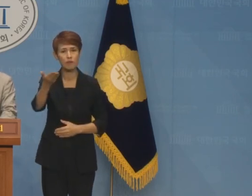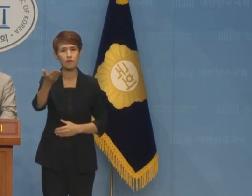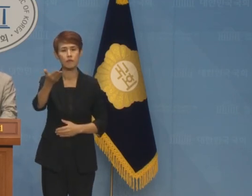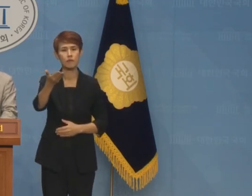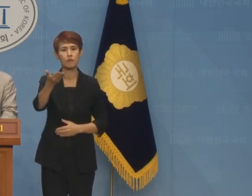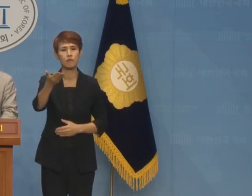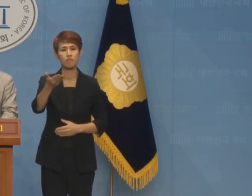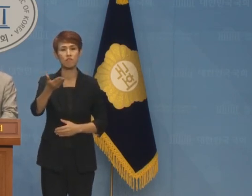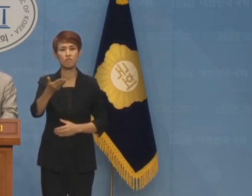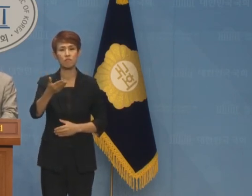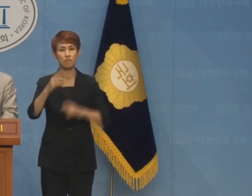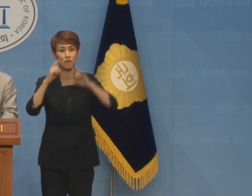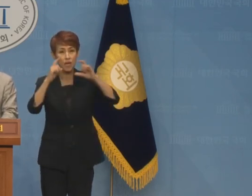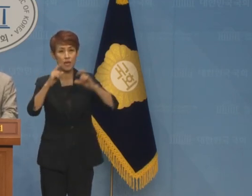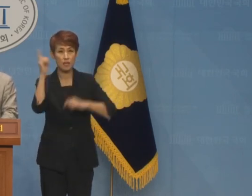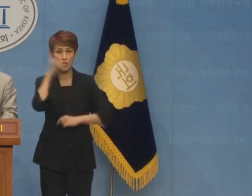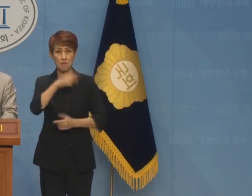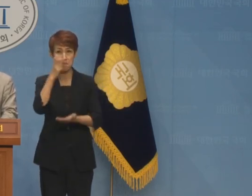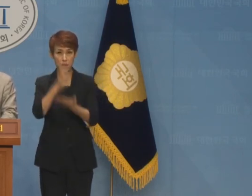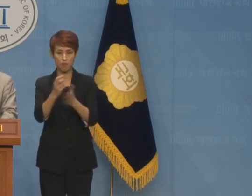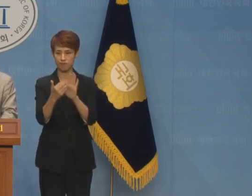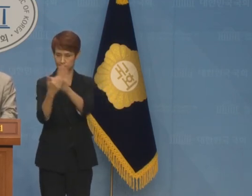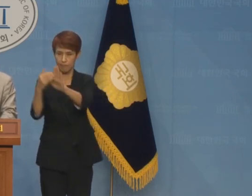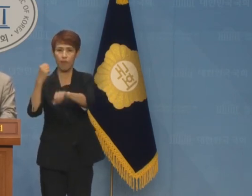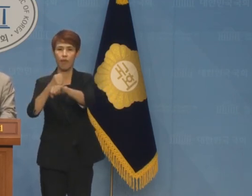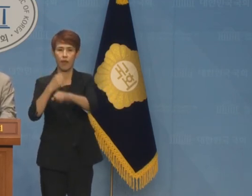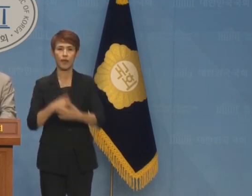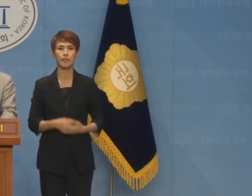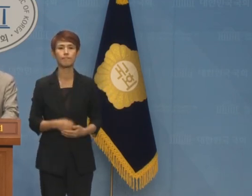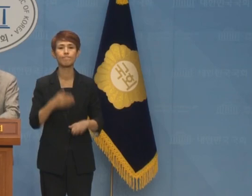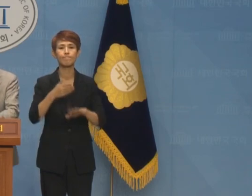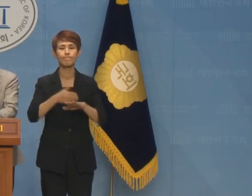악법을 반드시 저지할 것입니다